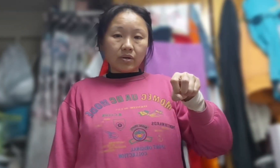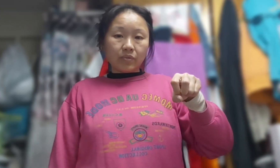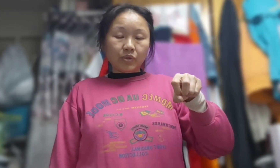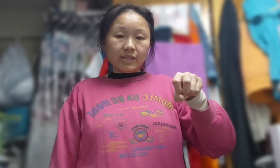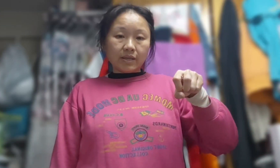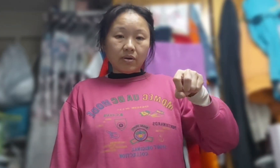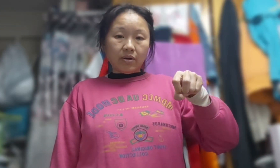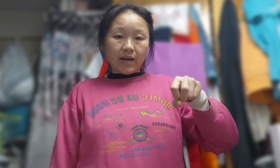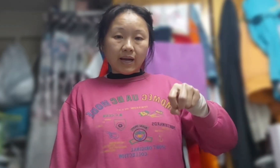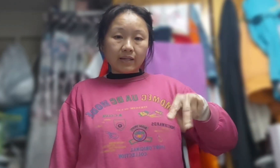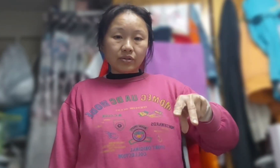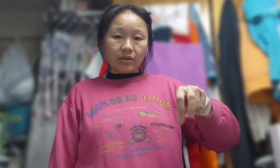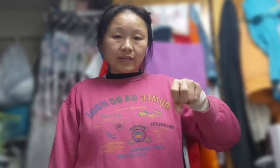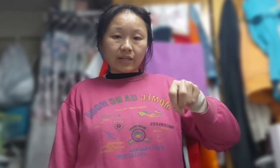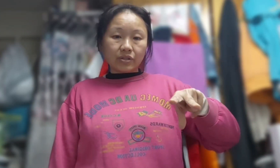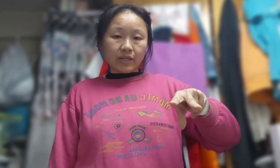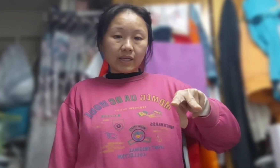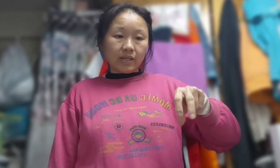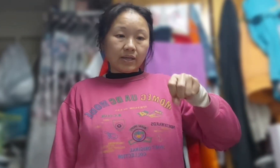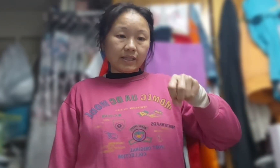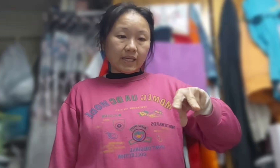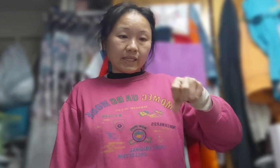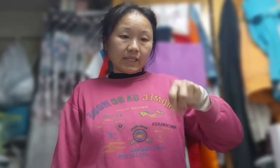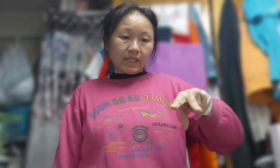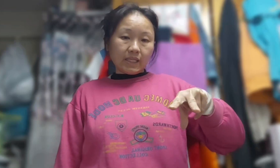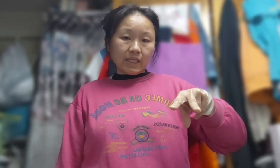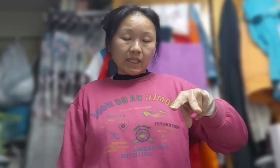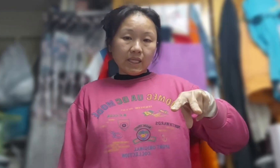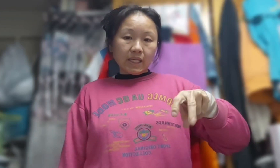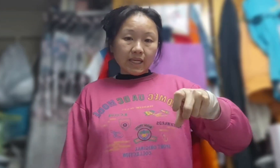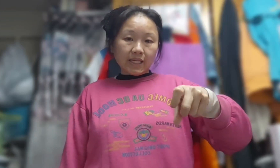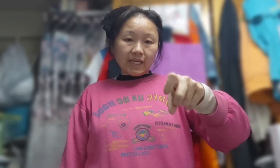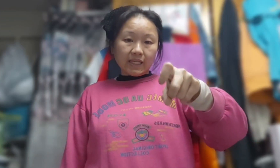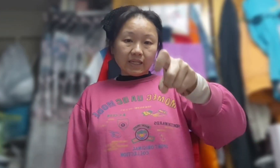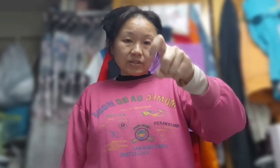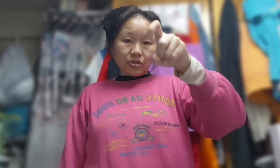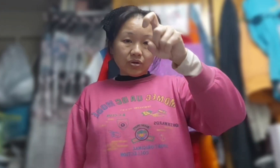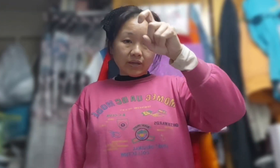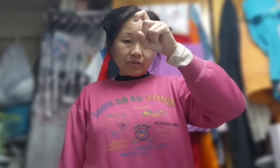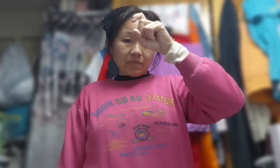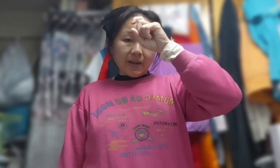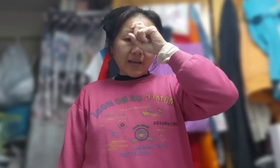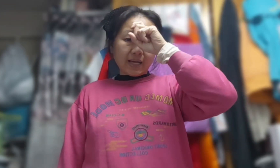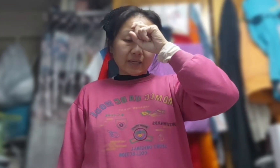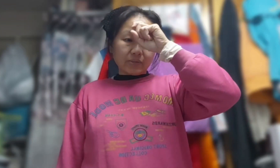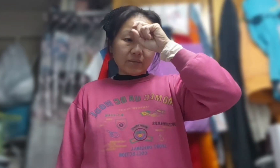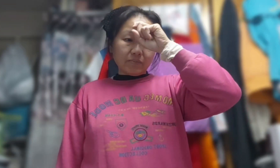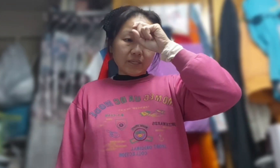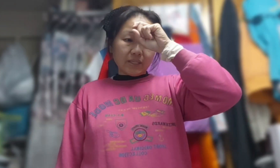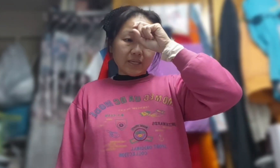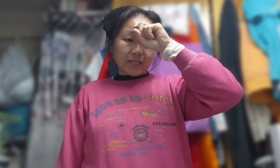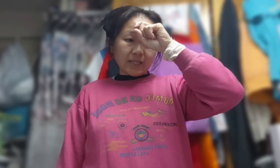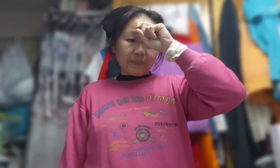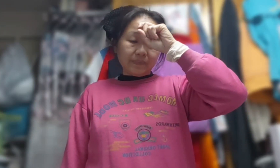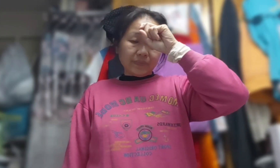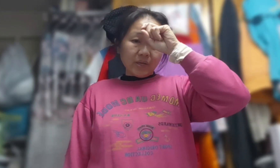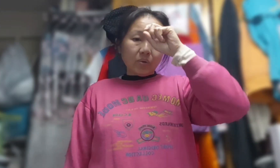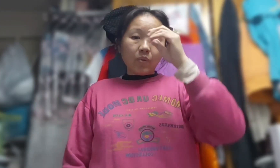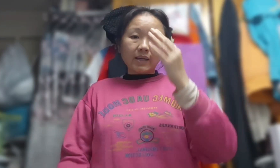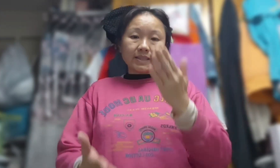V 字手向下將佢彈出嚟，呢個係仍然。跟住記得將個九字擺喺額頭前邊，記得或者咧